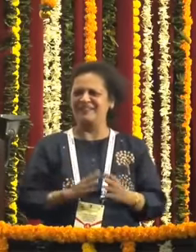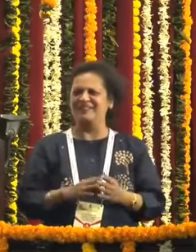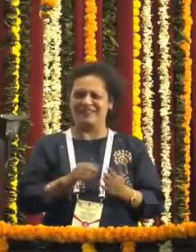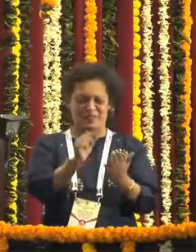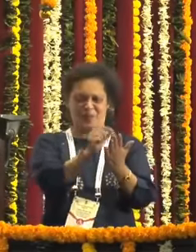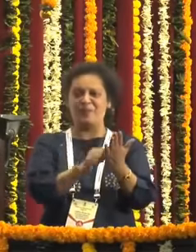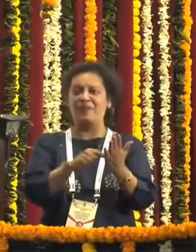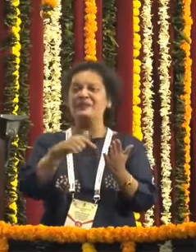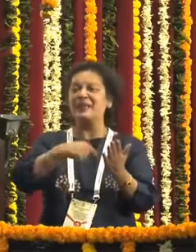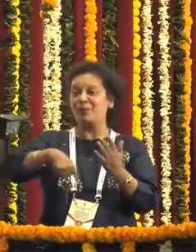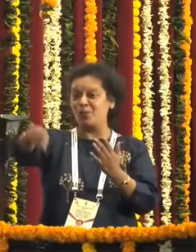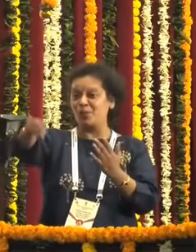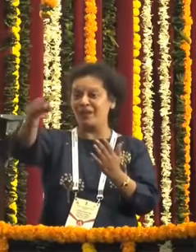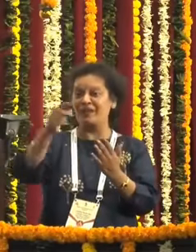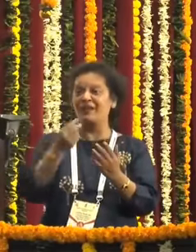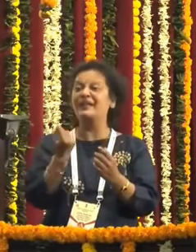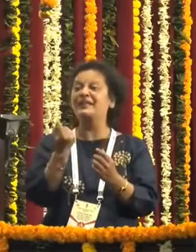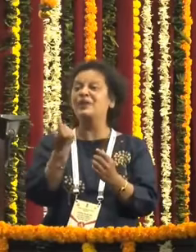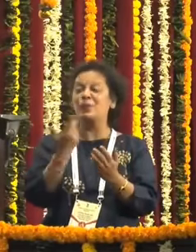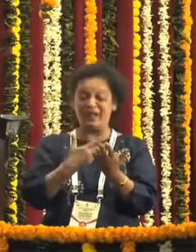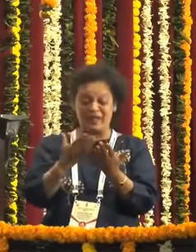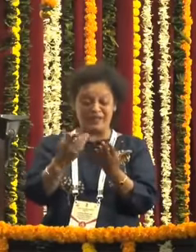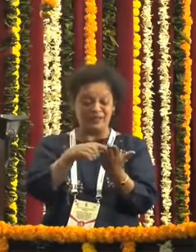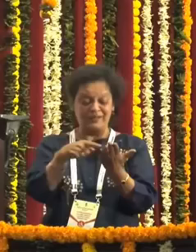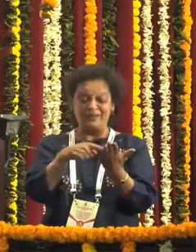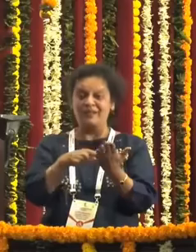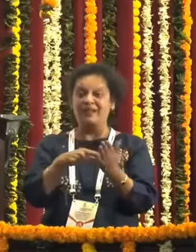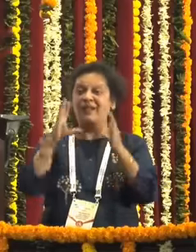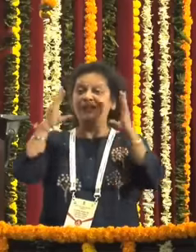बजेटमध्ये या दिव्यांग मंत्रालयाला